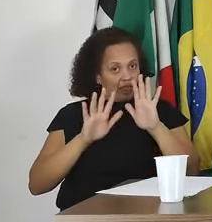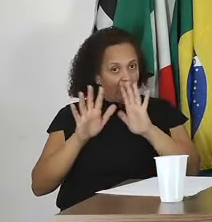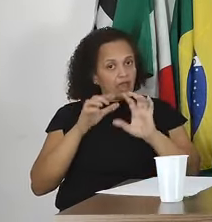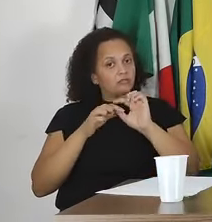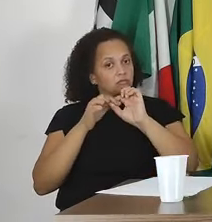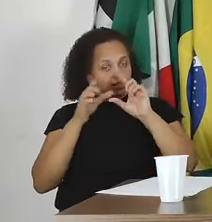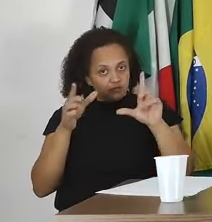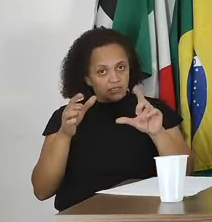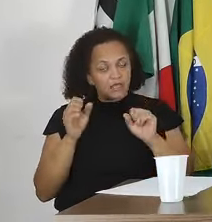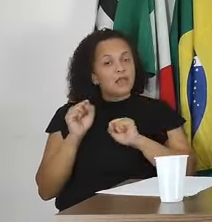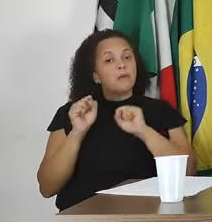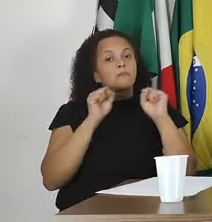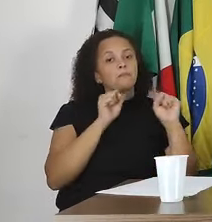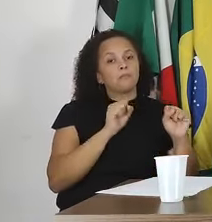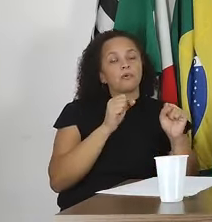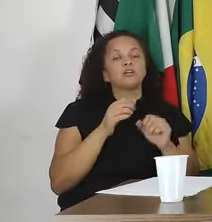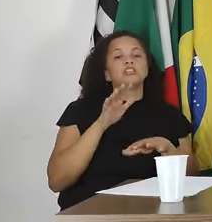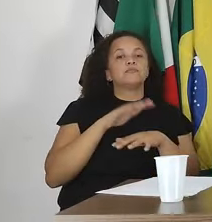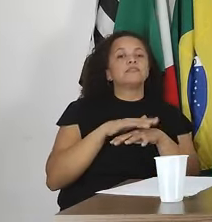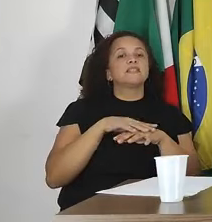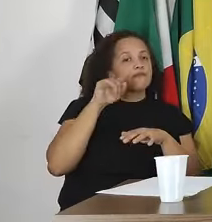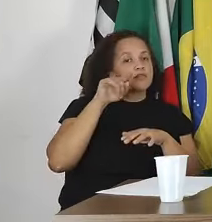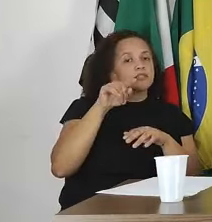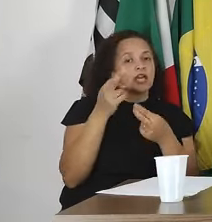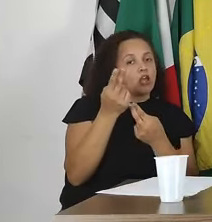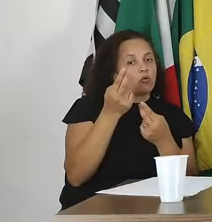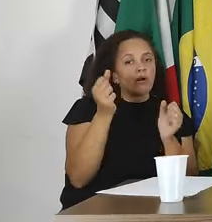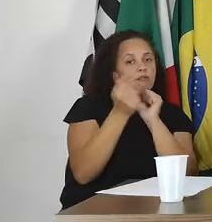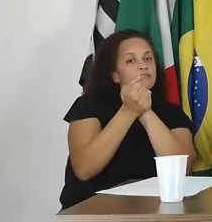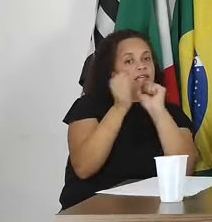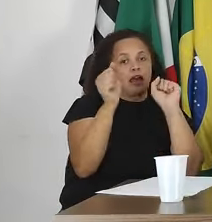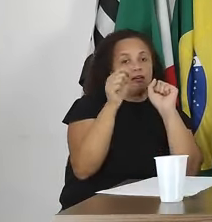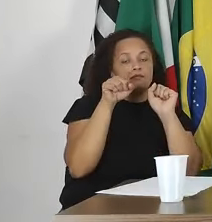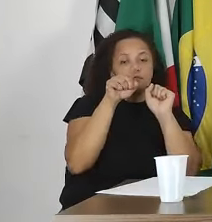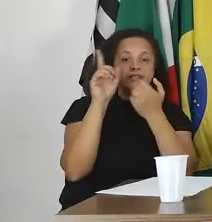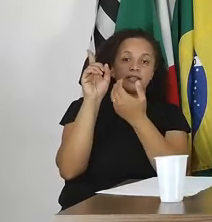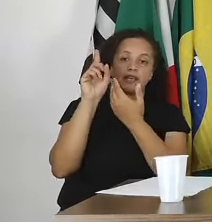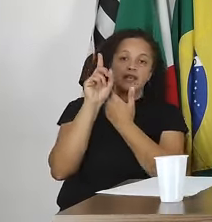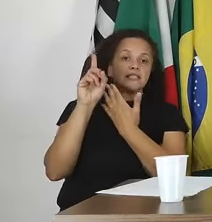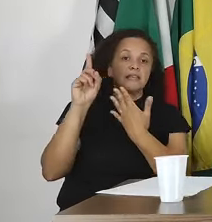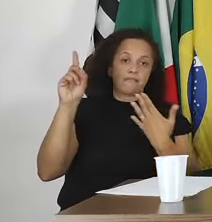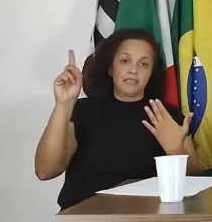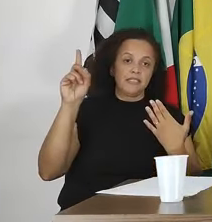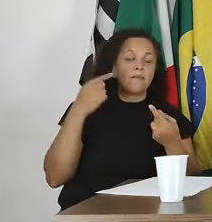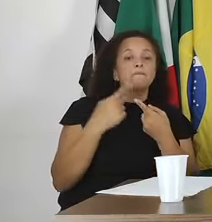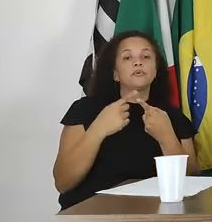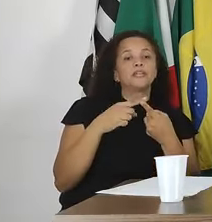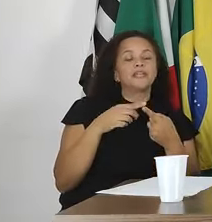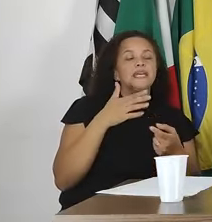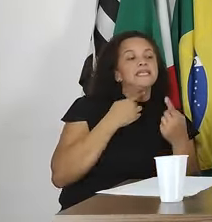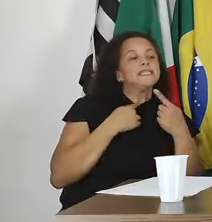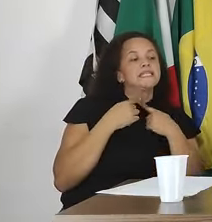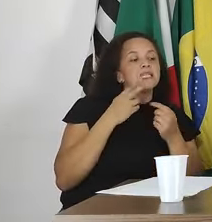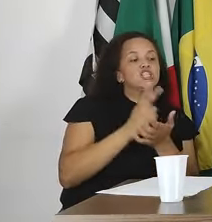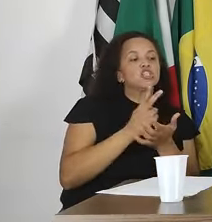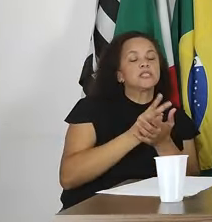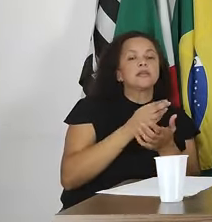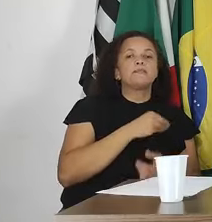nos escravizar e sair da presença de Deus. E outra coisa, muitas vezes eu vejo assim,